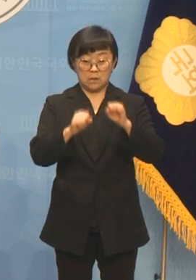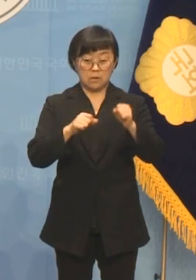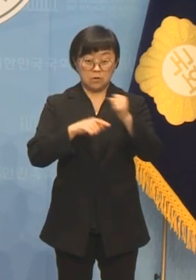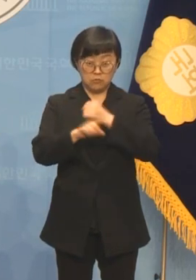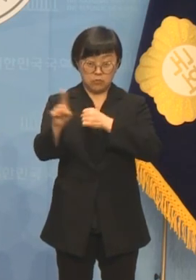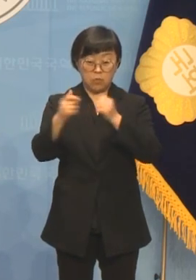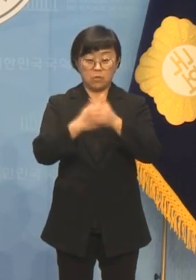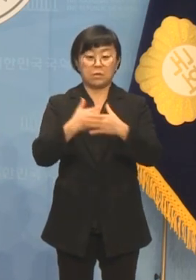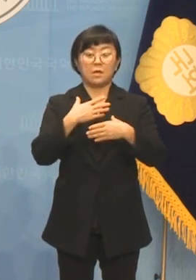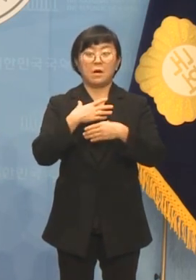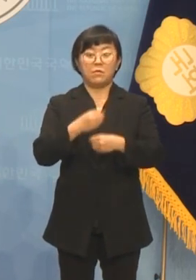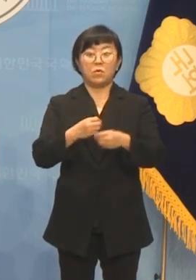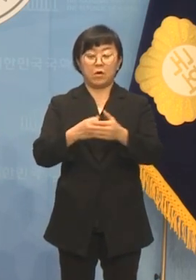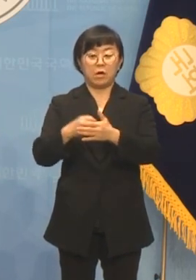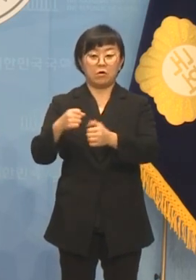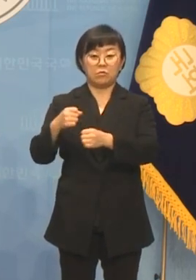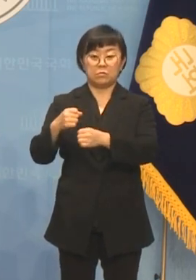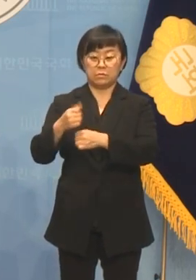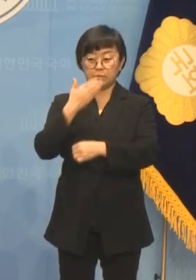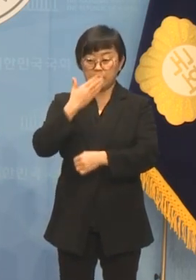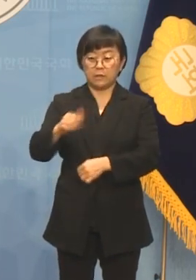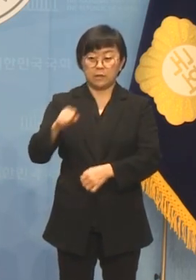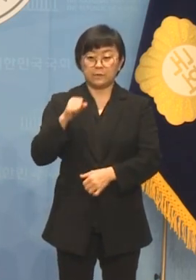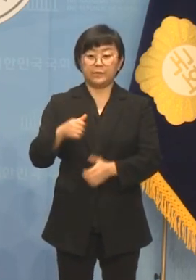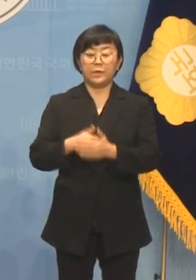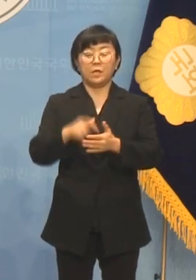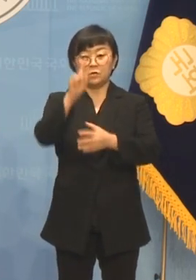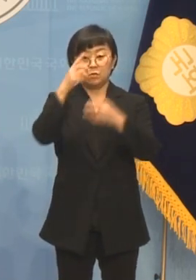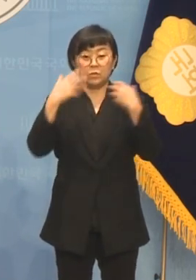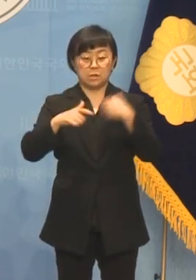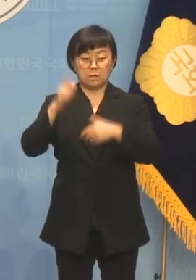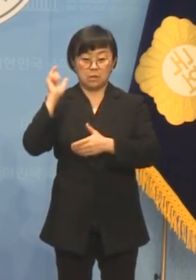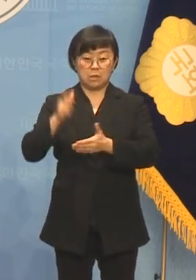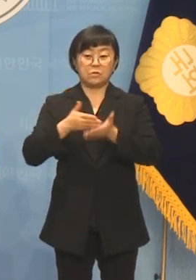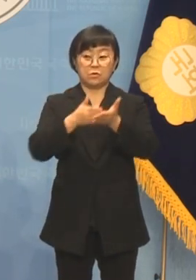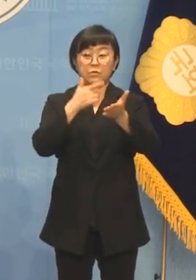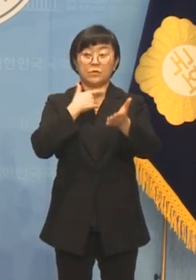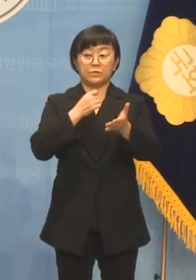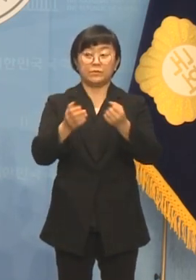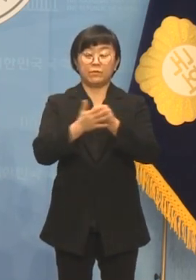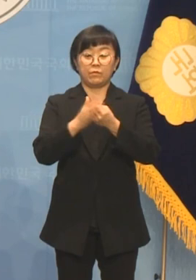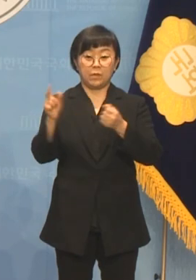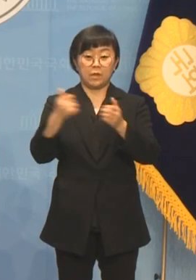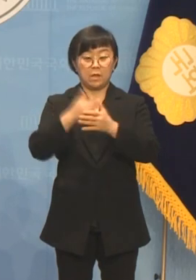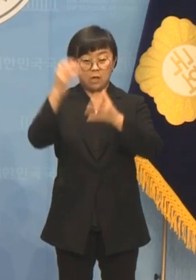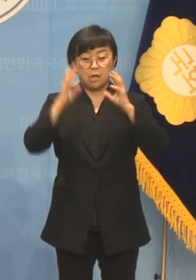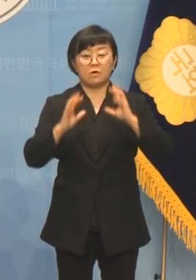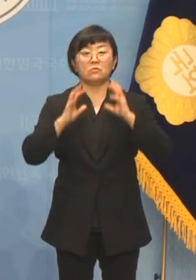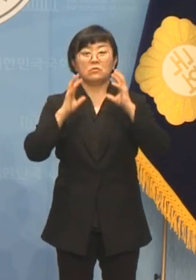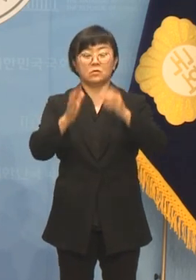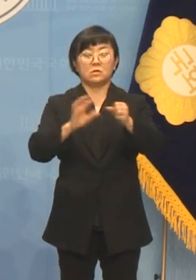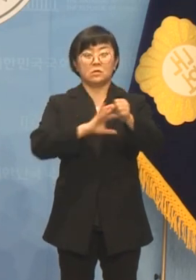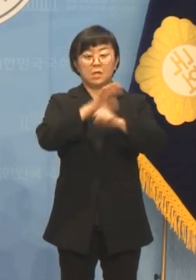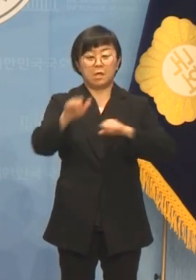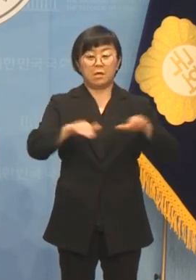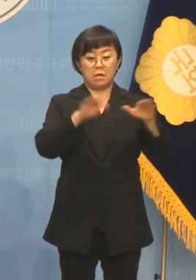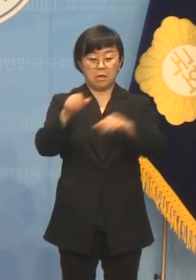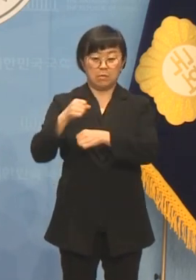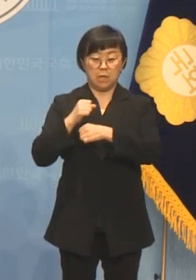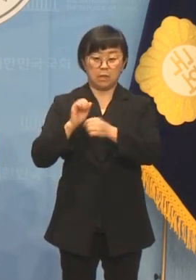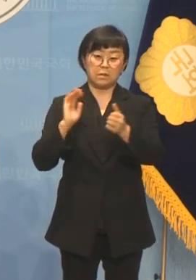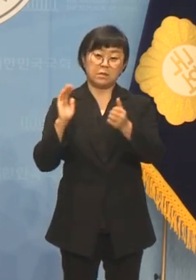것이 안보가 굳건해지는 것입니다. 정부에 강력히 호소드립니다. 대한민국이 세계